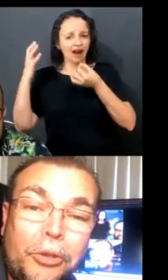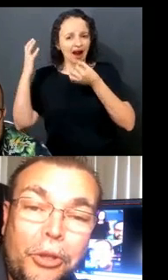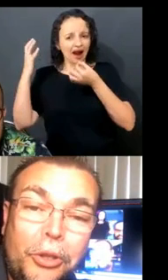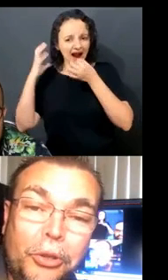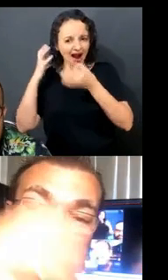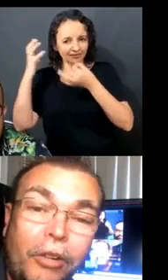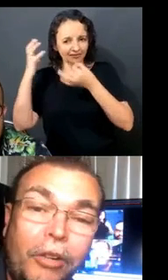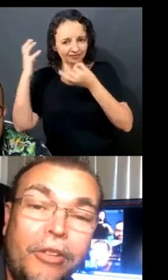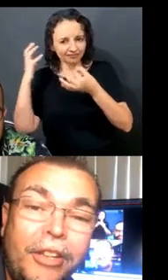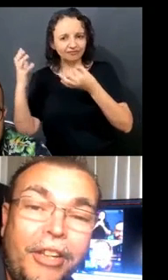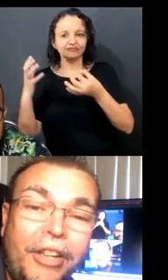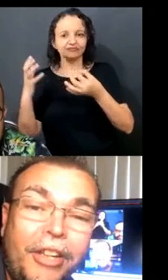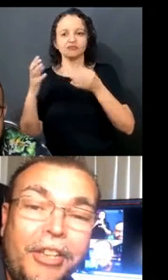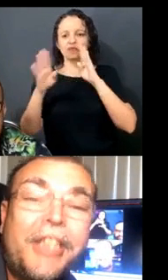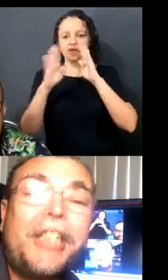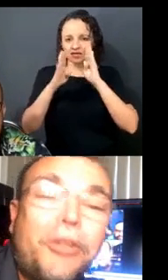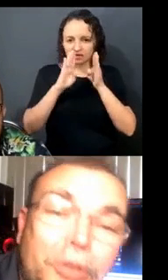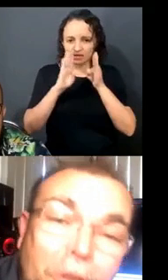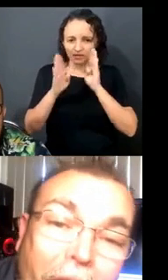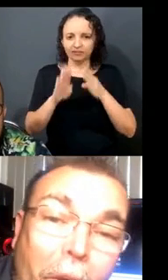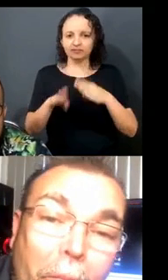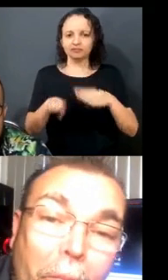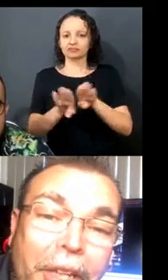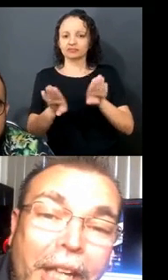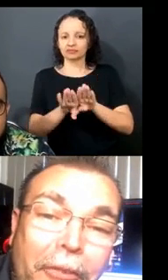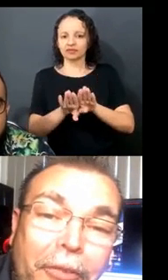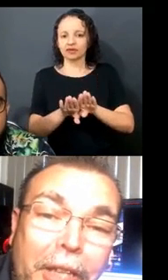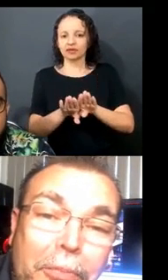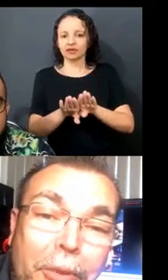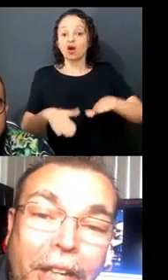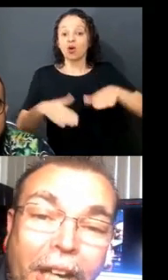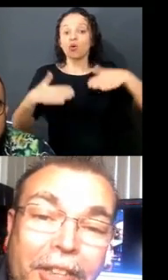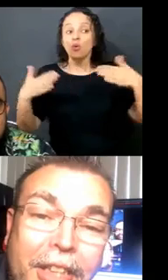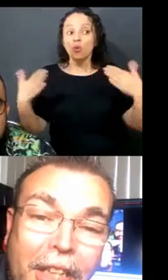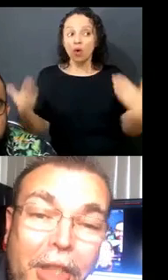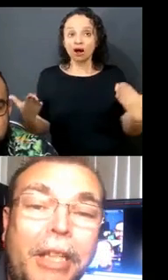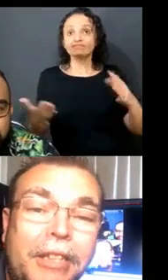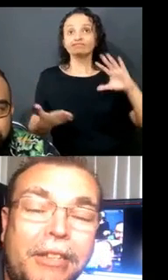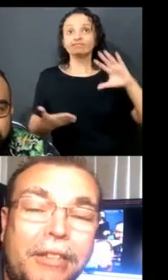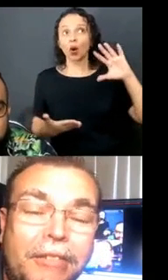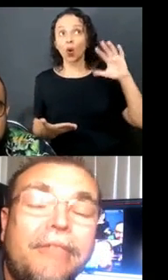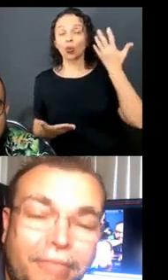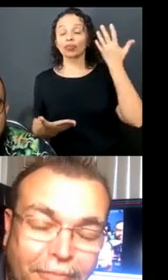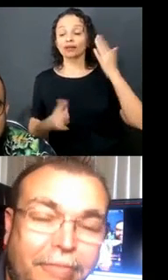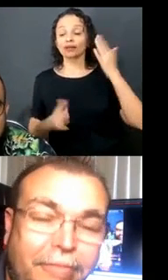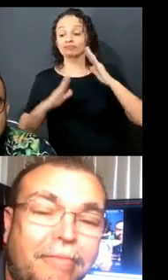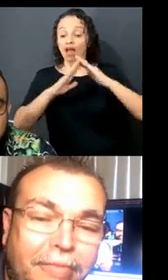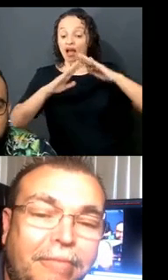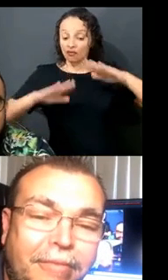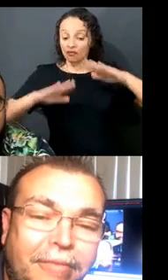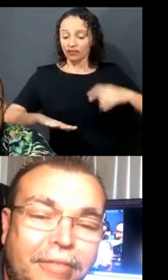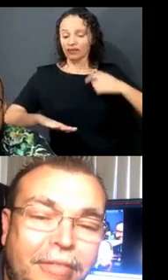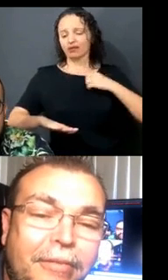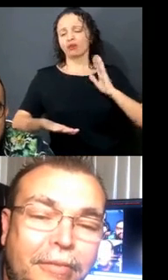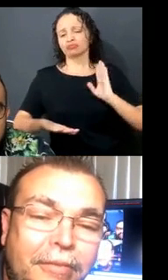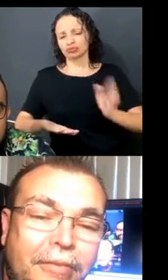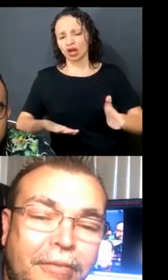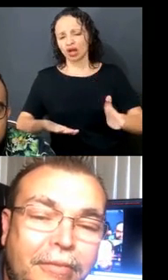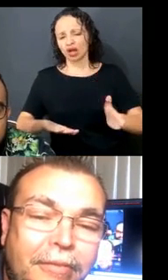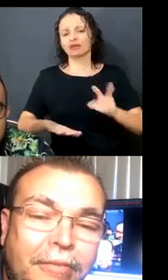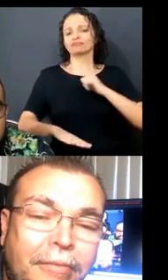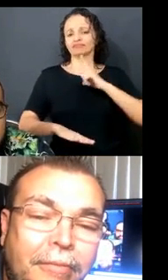isso estourou, eu já estava com o know-how um pouco lá na frente por causa da legal. Que legal. Que